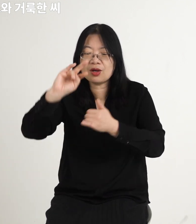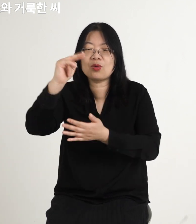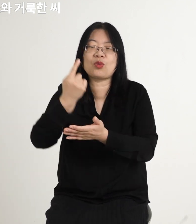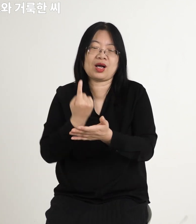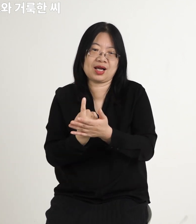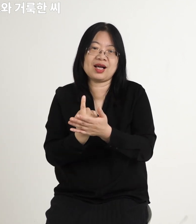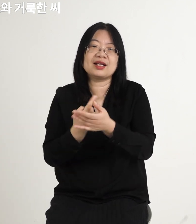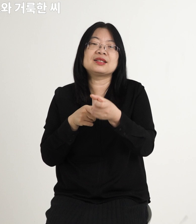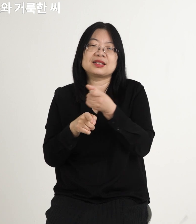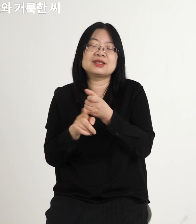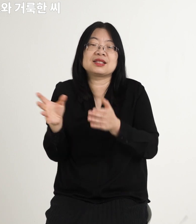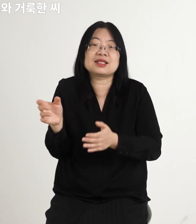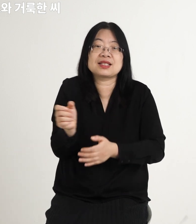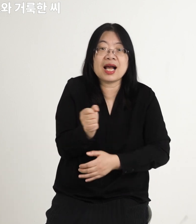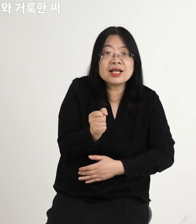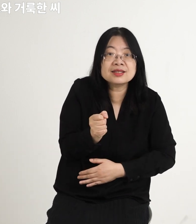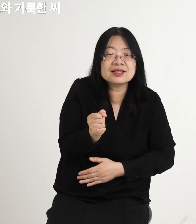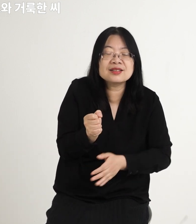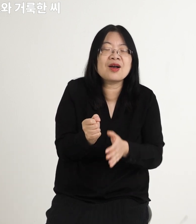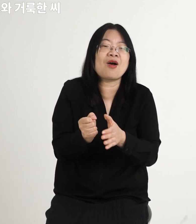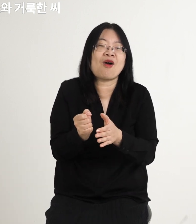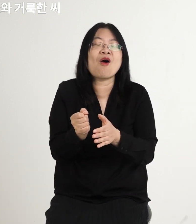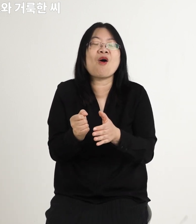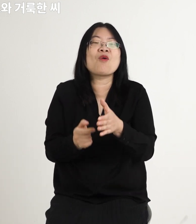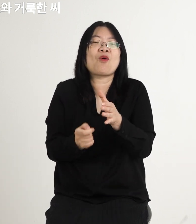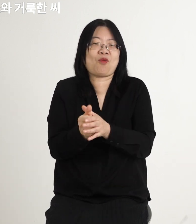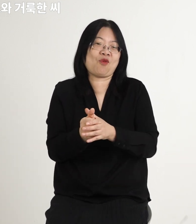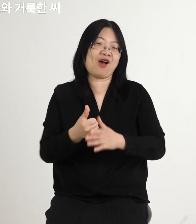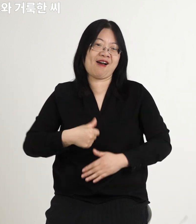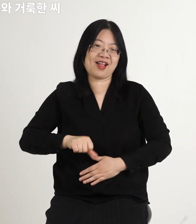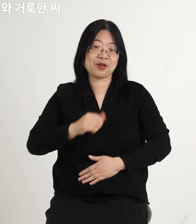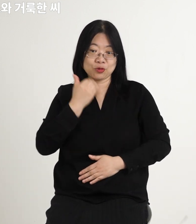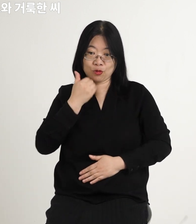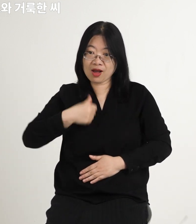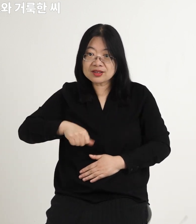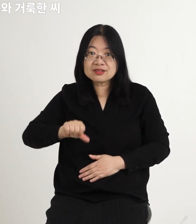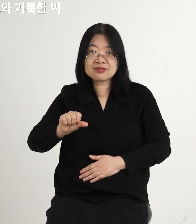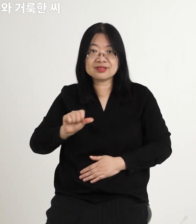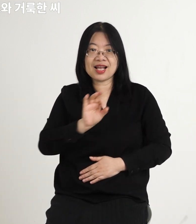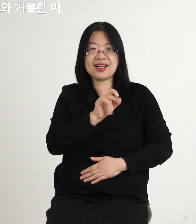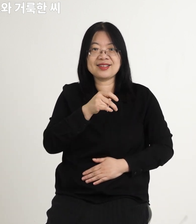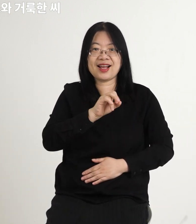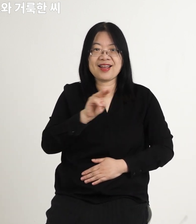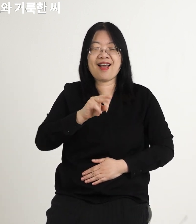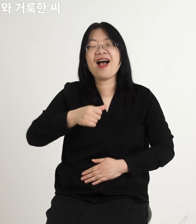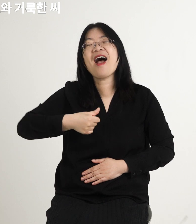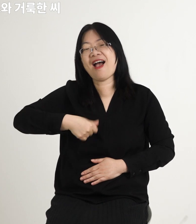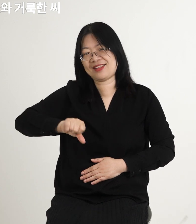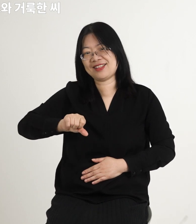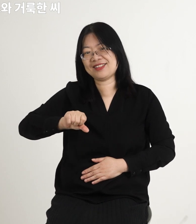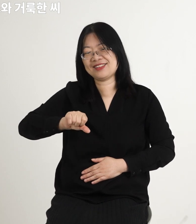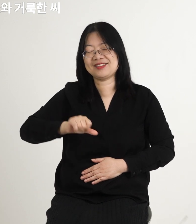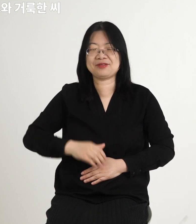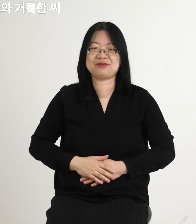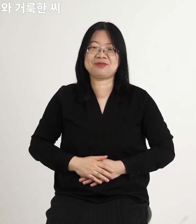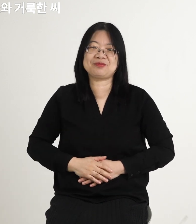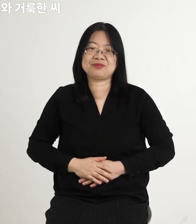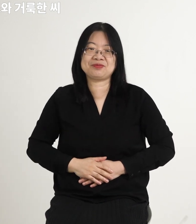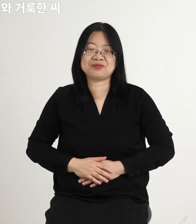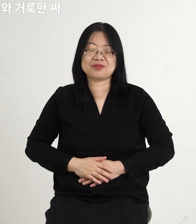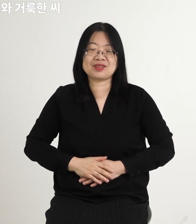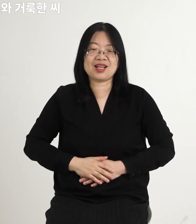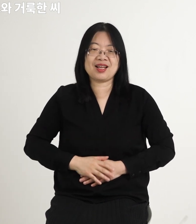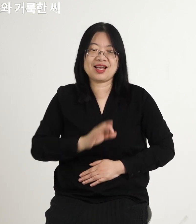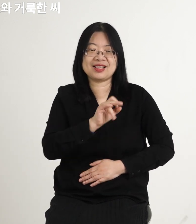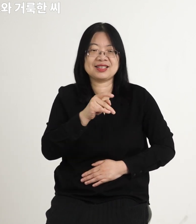이런 이름을 가진 아주 독특한 아들이에요. 누구의 아들이라고요? 이사야의 아들이에요. 그래서 이사야가 그